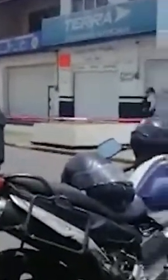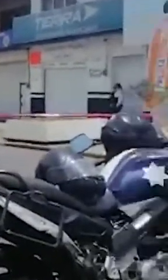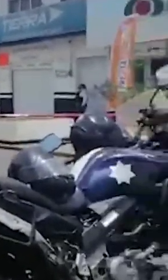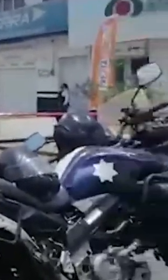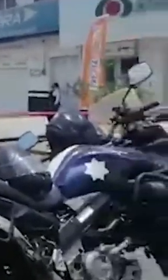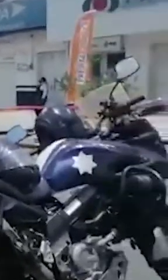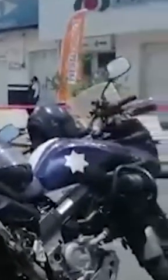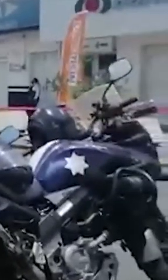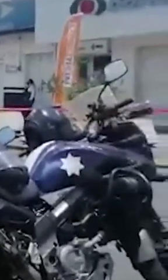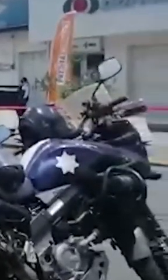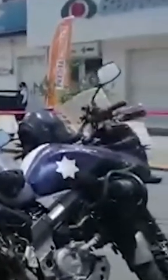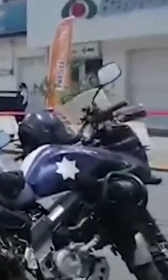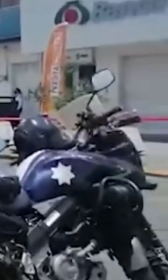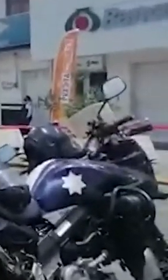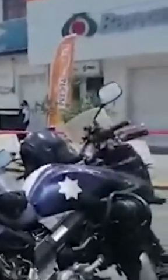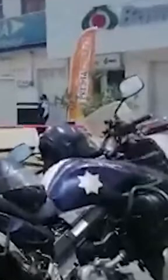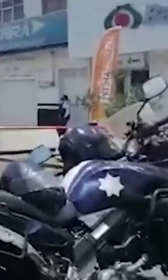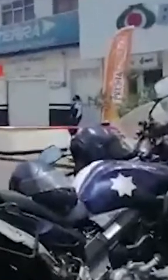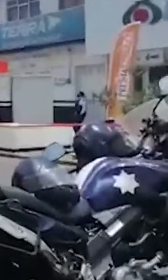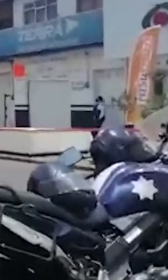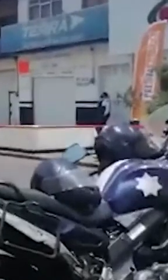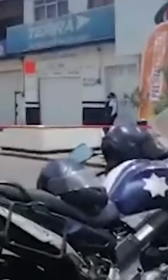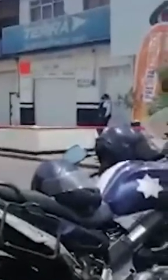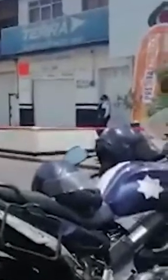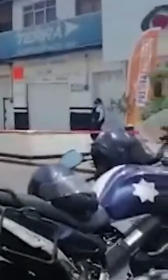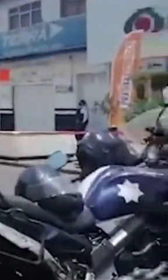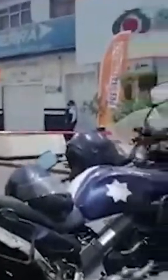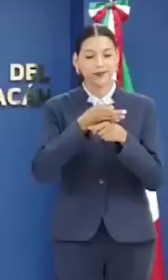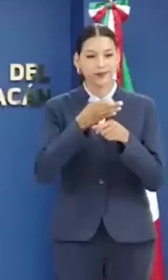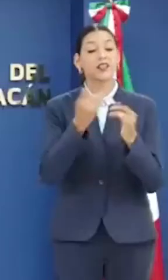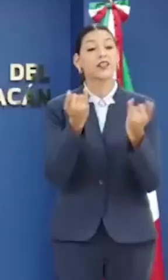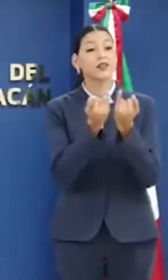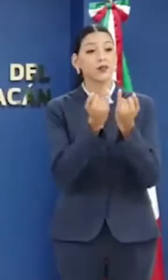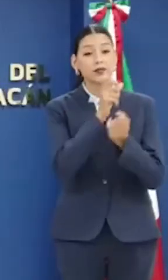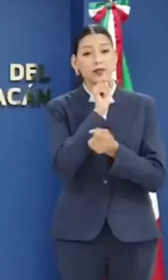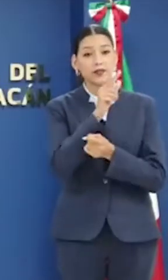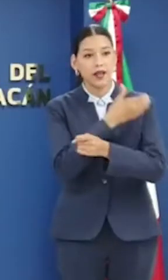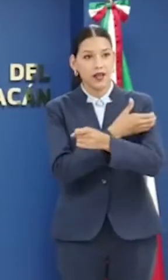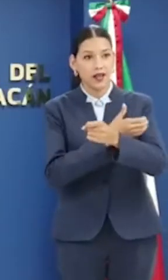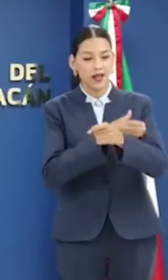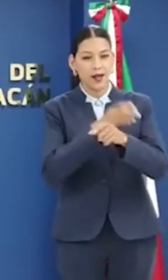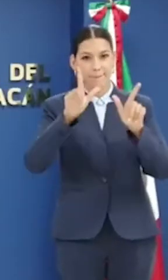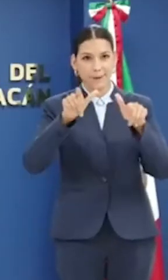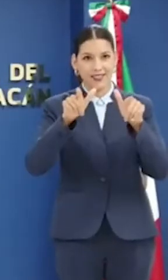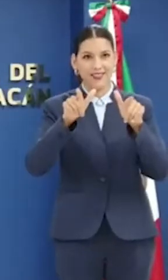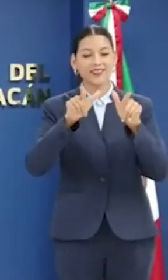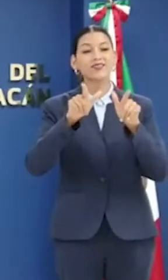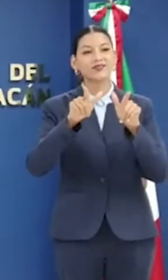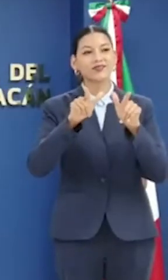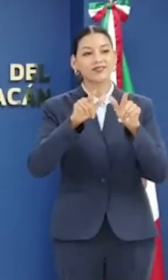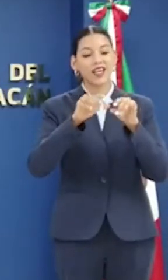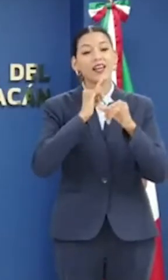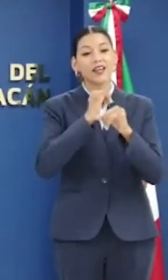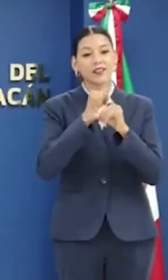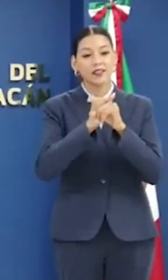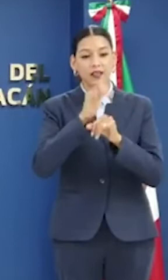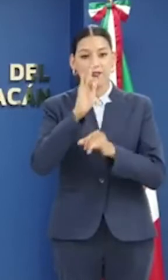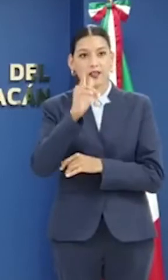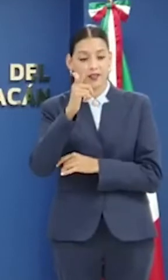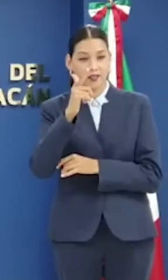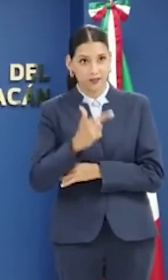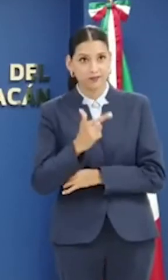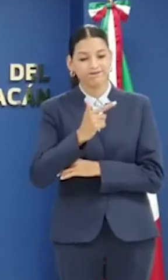ocurrieron los hechos de este asesinato de Abraham Mendoza. Se determinó que aproximadamente a las 13